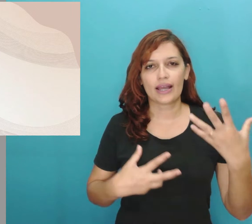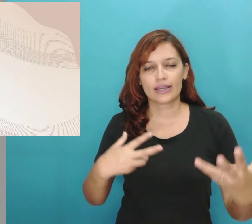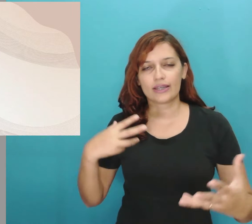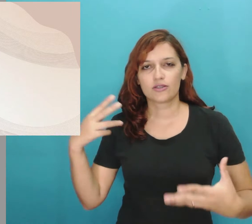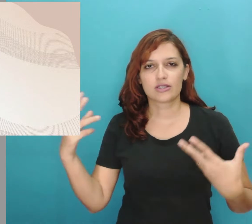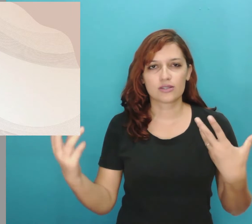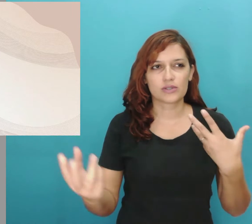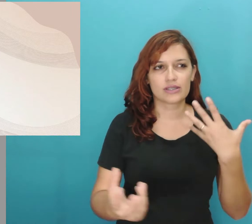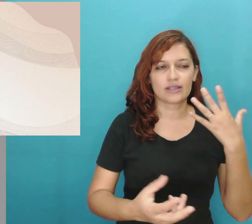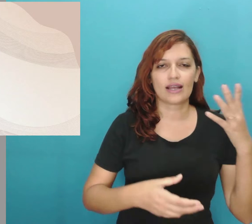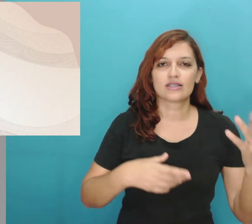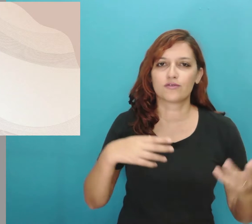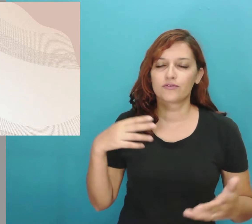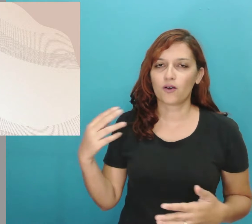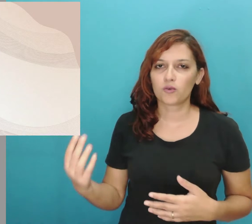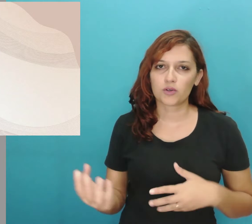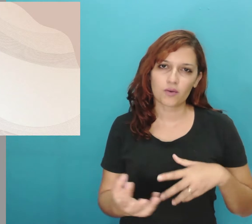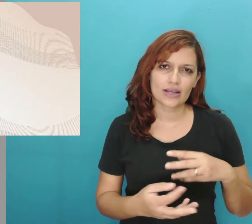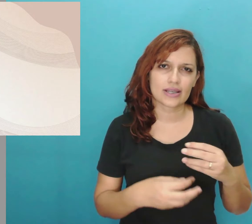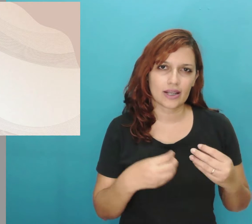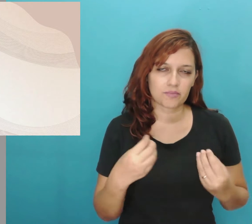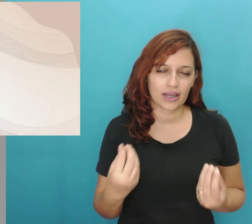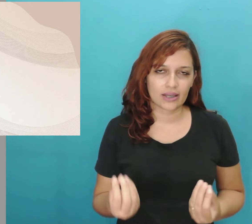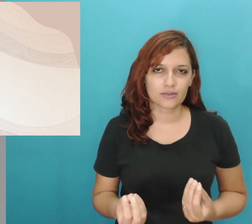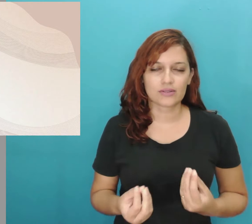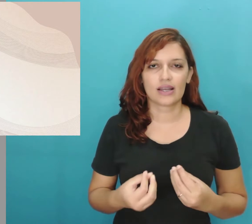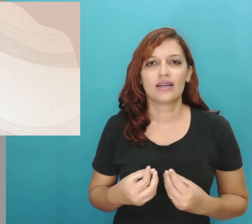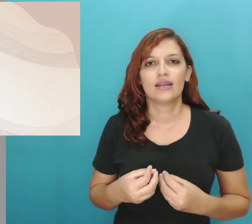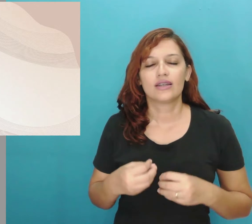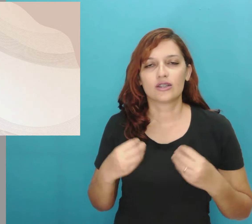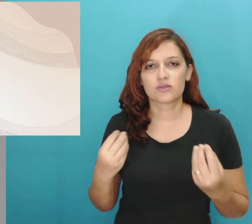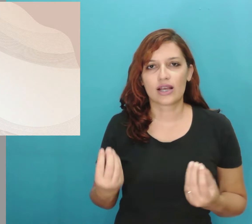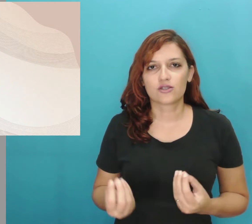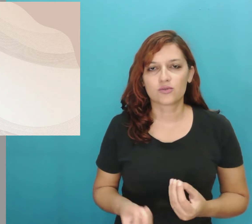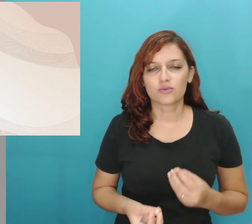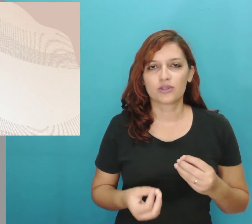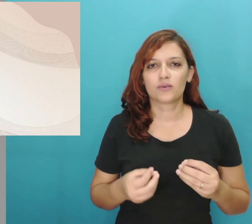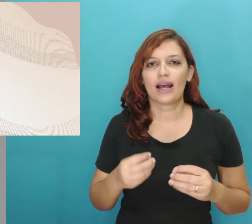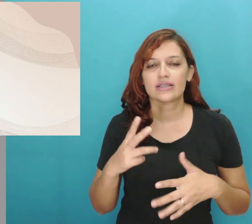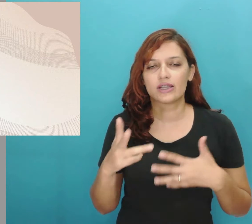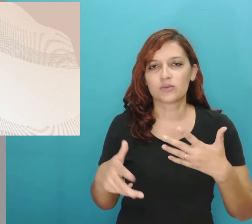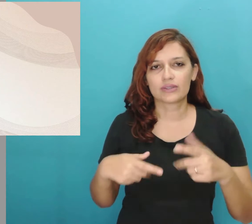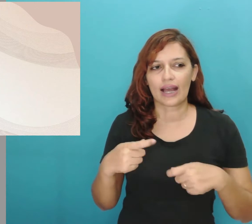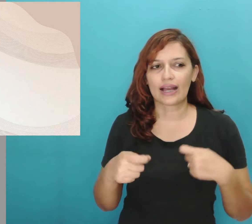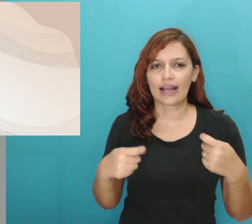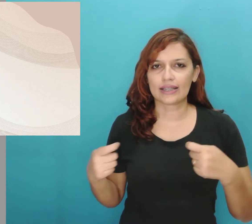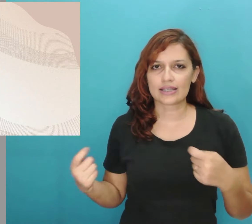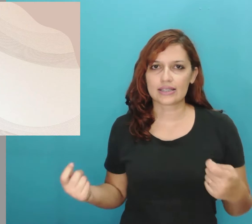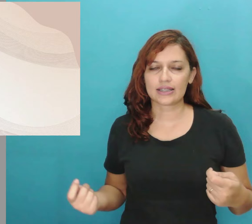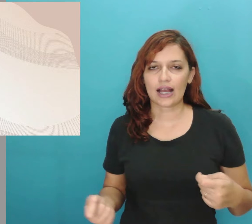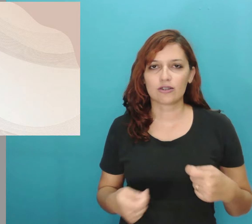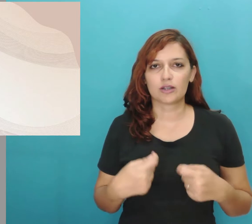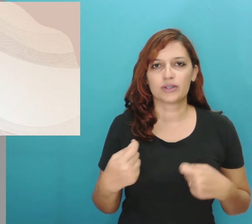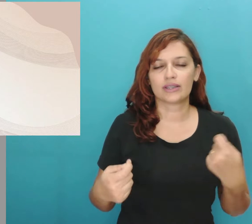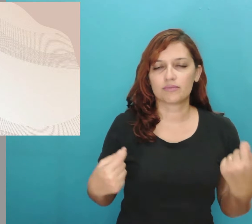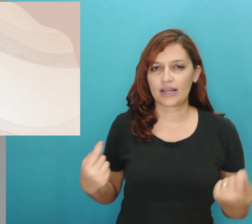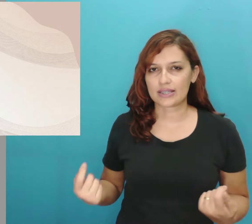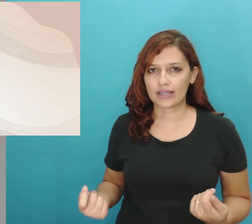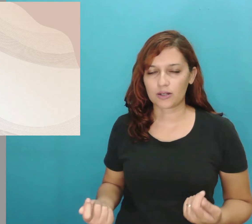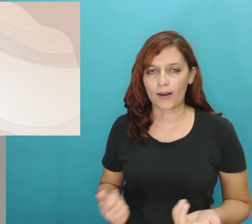que os sinais se formam, quais elementos, né, que nos ajudam a executar cada sinal da maneira mais